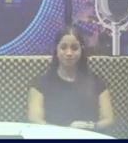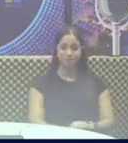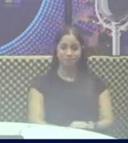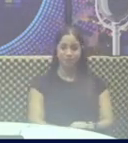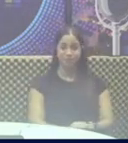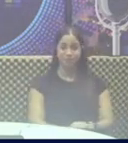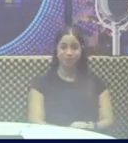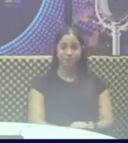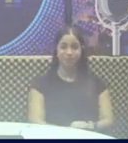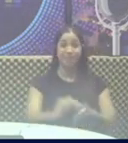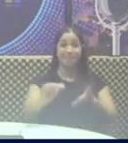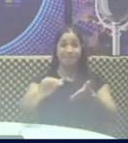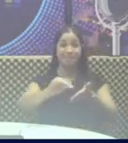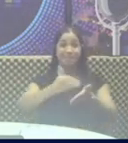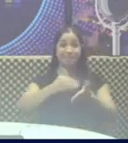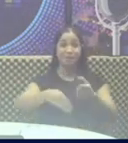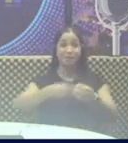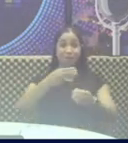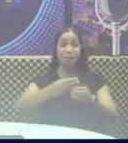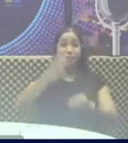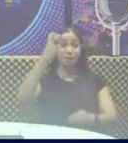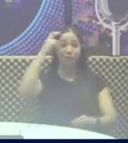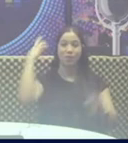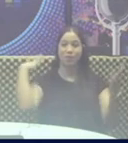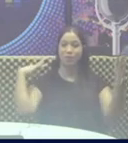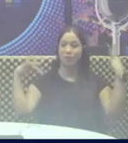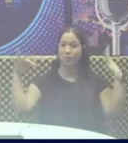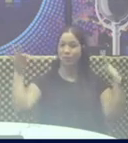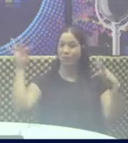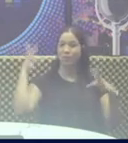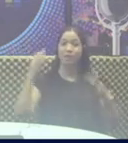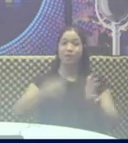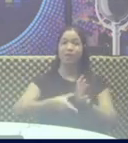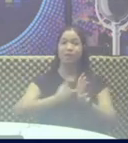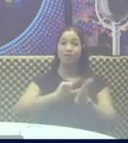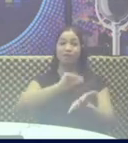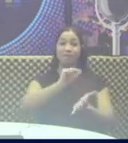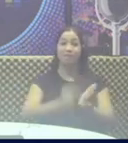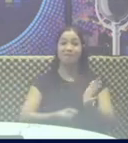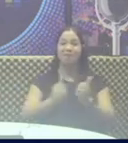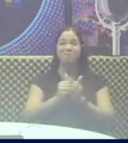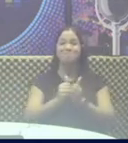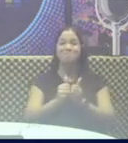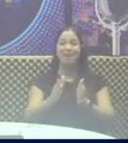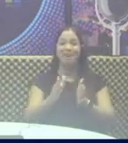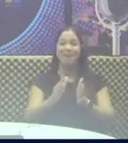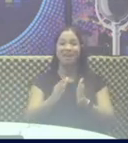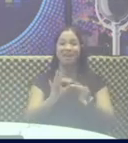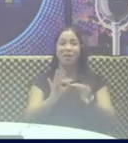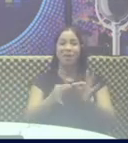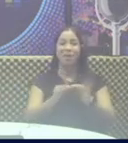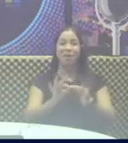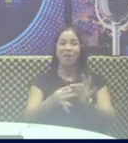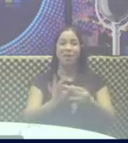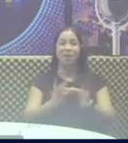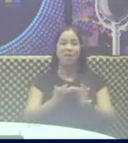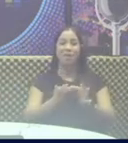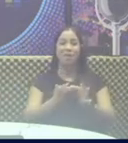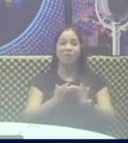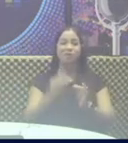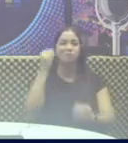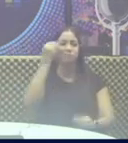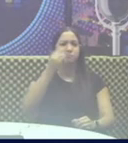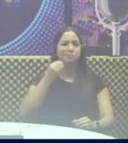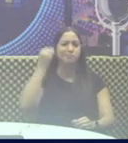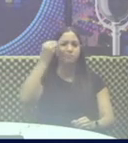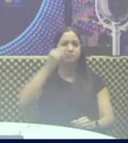notícias. A Secretaria Municipal de Cultura e Turismo está com pré-inscrições abertas para as oficinas do projeto Oficinas